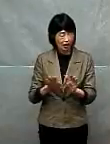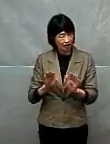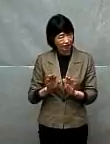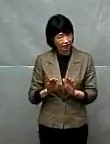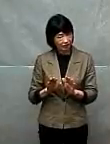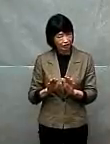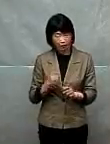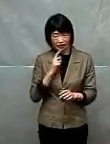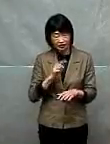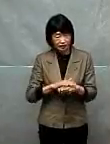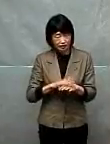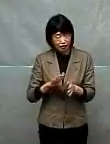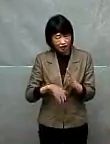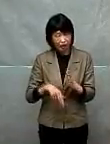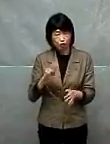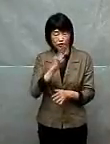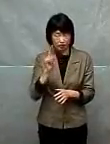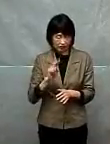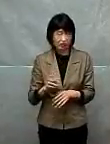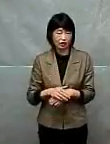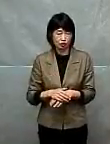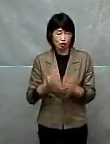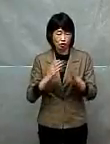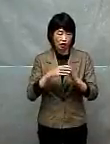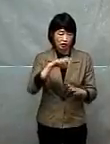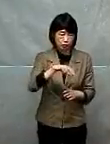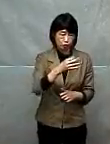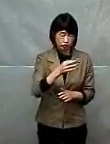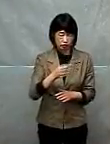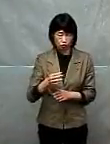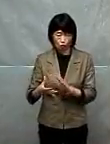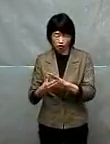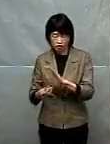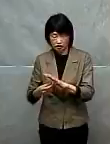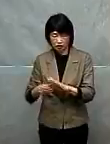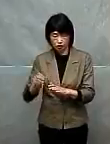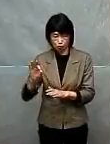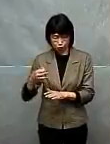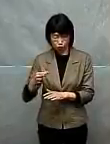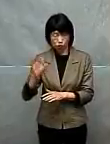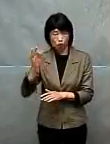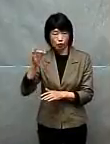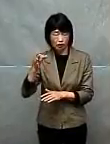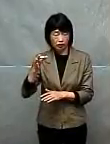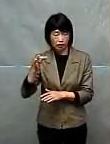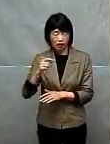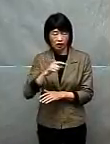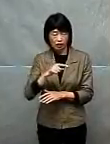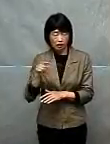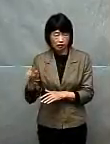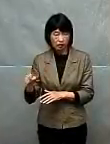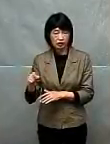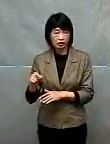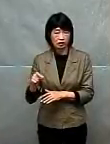けれども会場費と印刷物ということでいろいろ